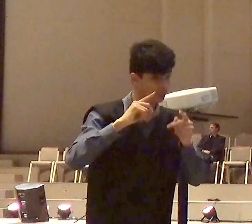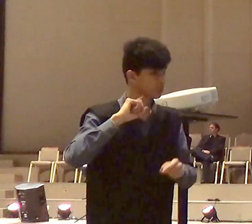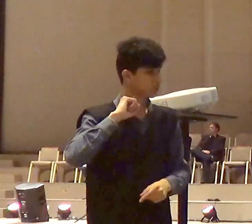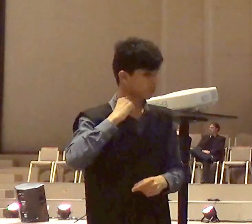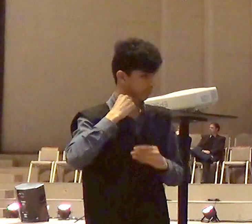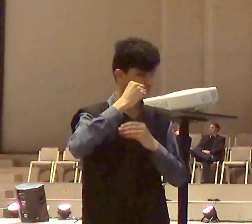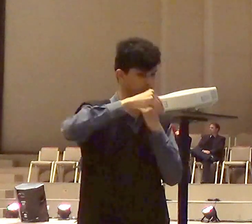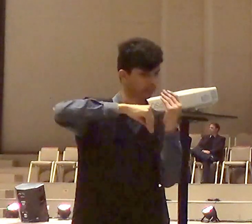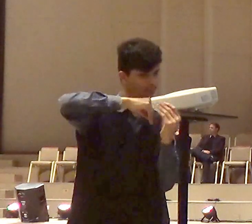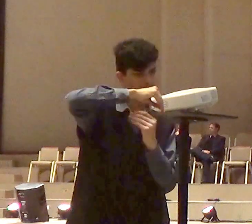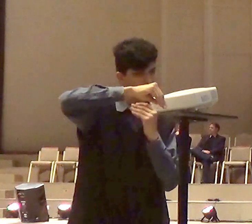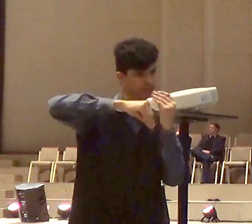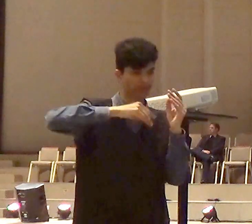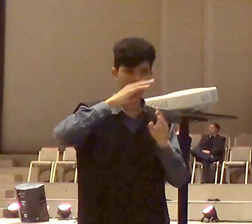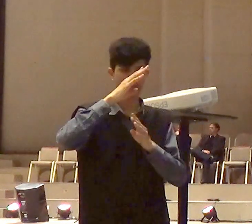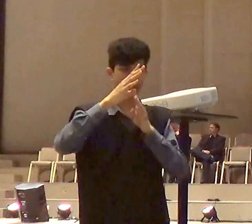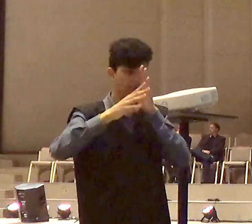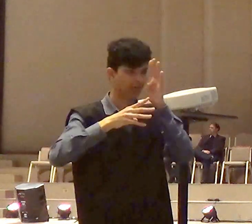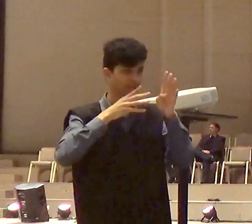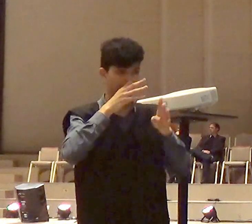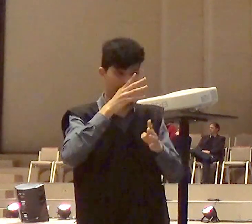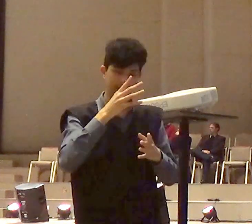insumissão nascendo